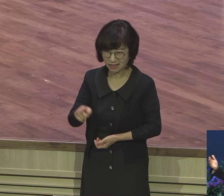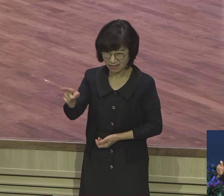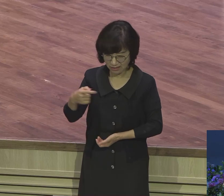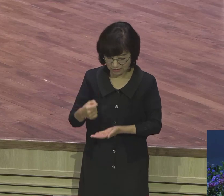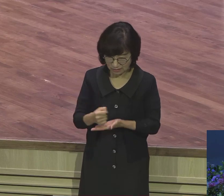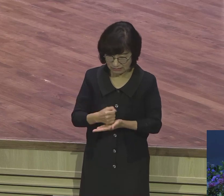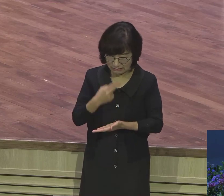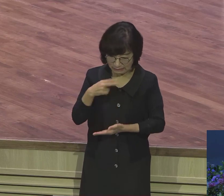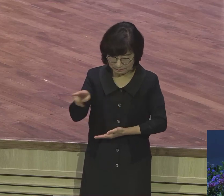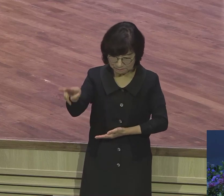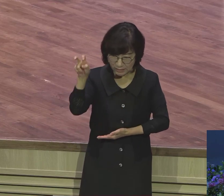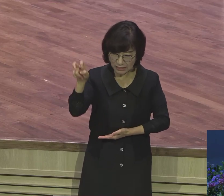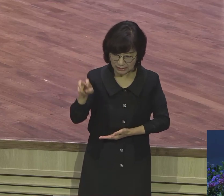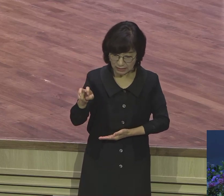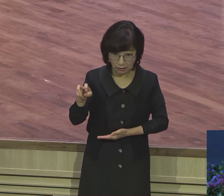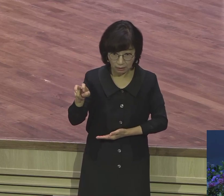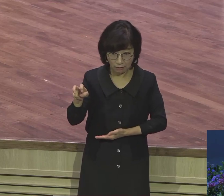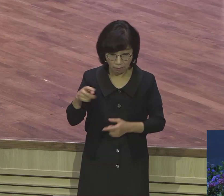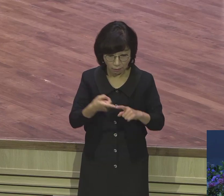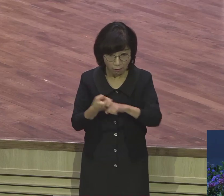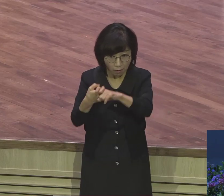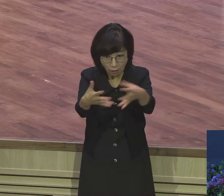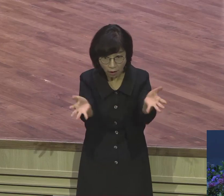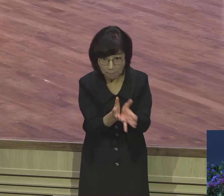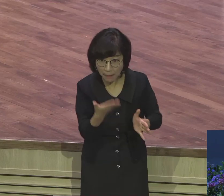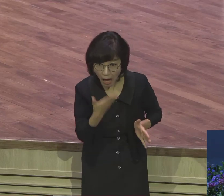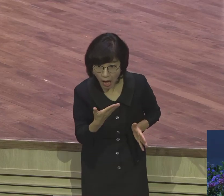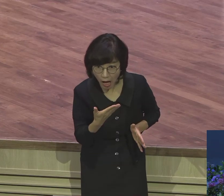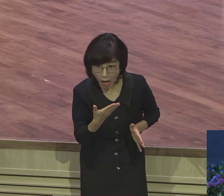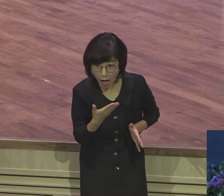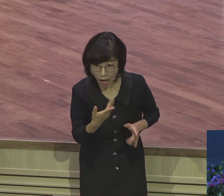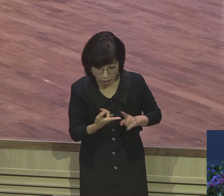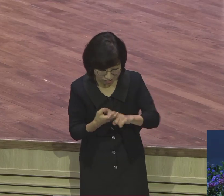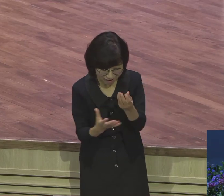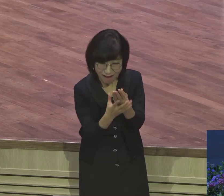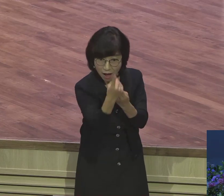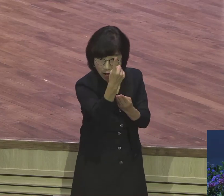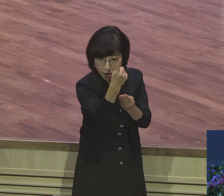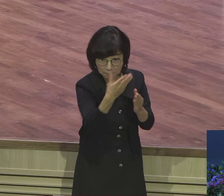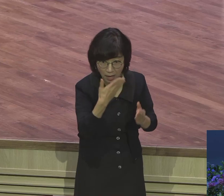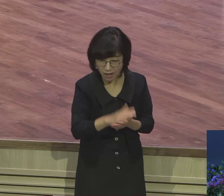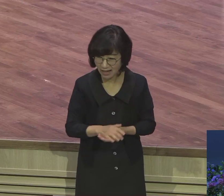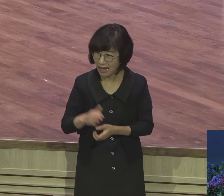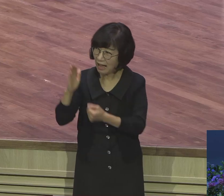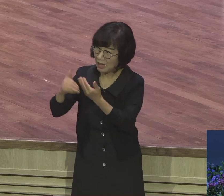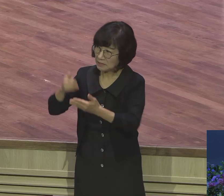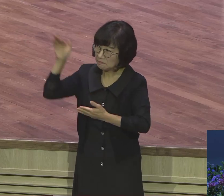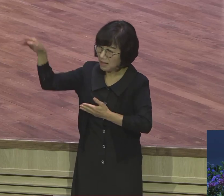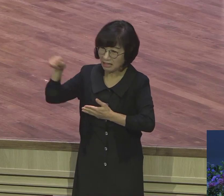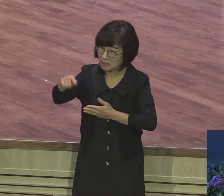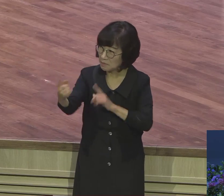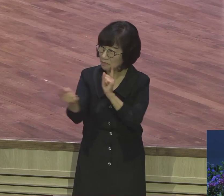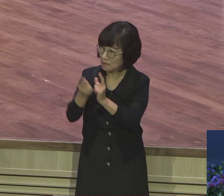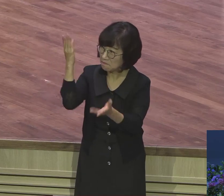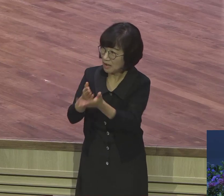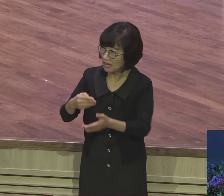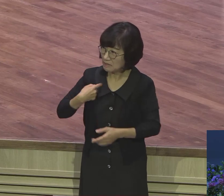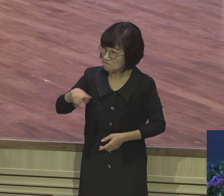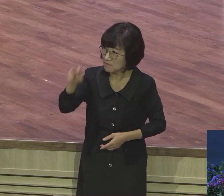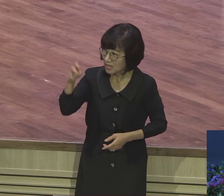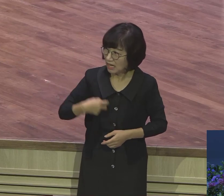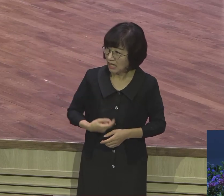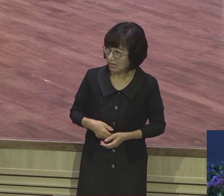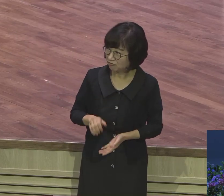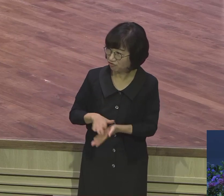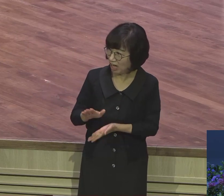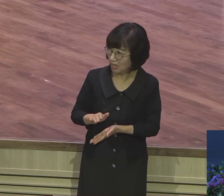재수없어. 하나님 아버지 오늘도 저 인간 만나지 않게 하여 주옵소서. 교회 나오면서 기도를 희한한 기도를 합니다.